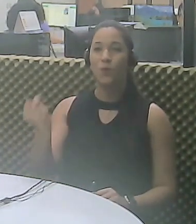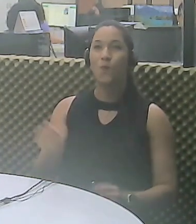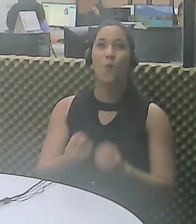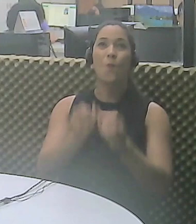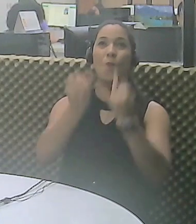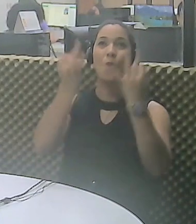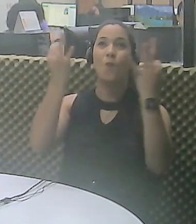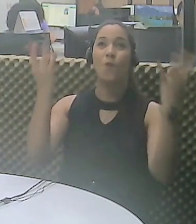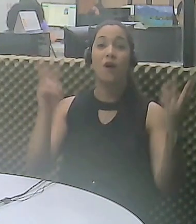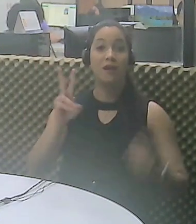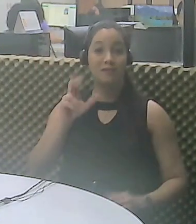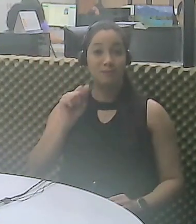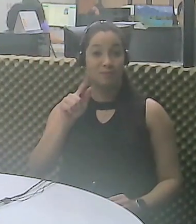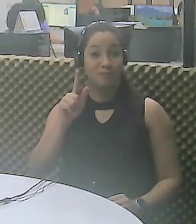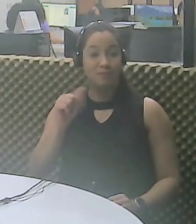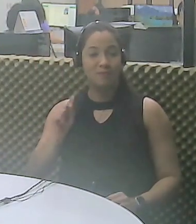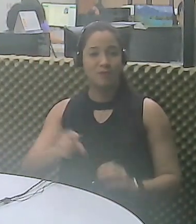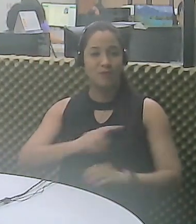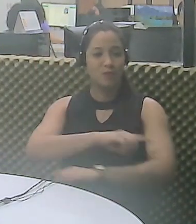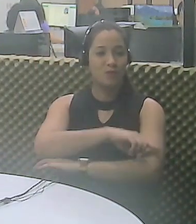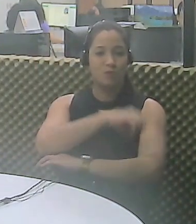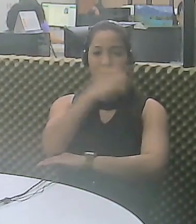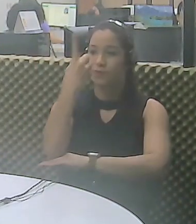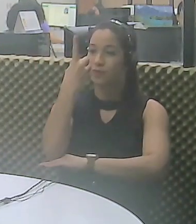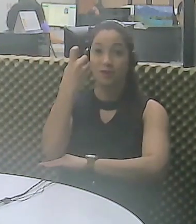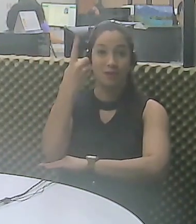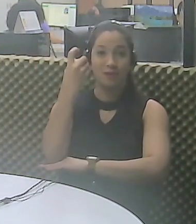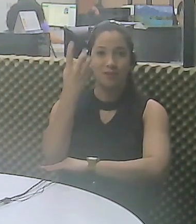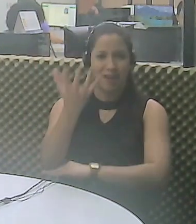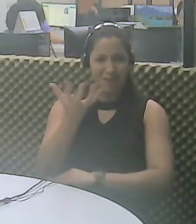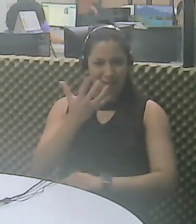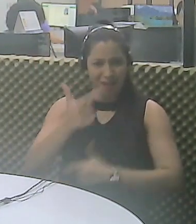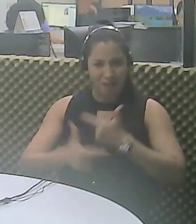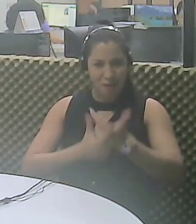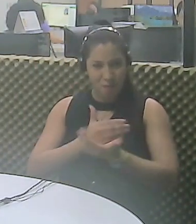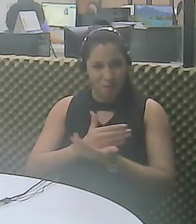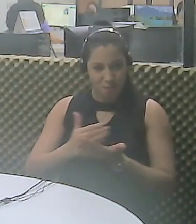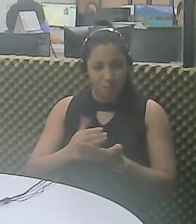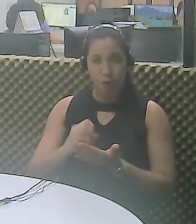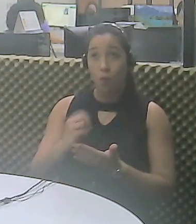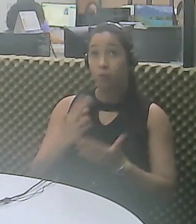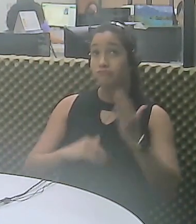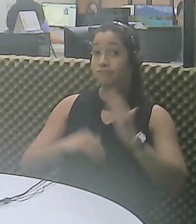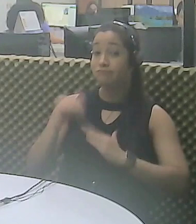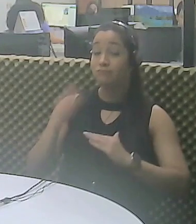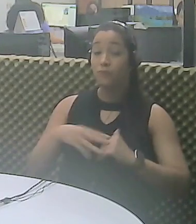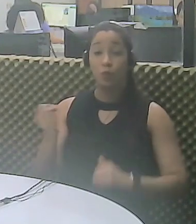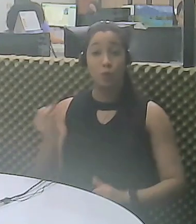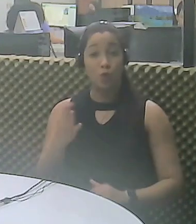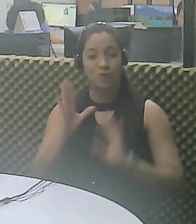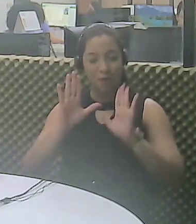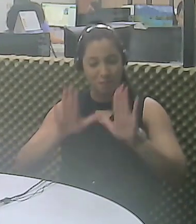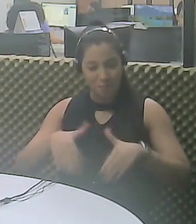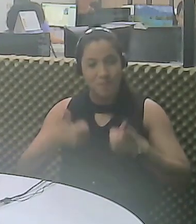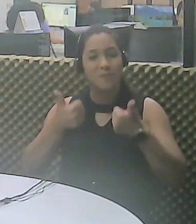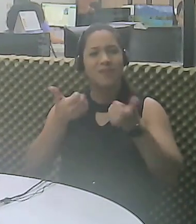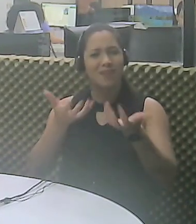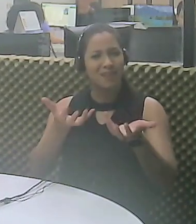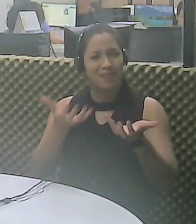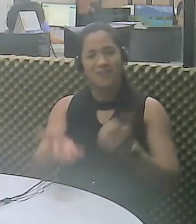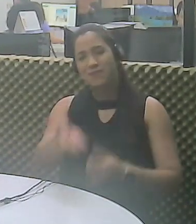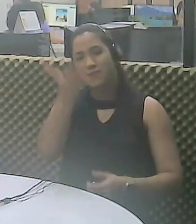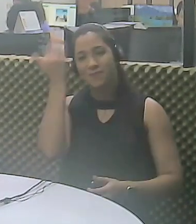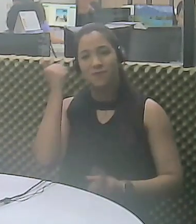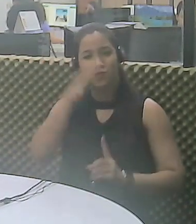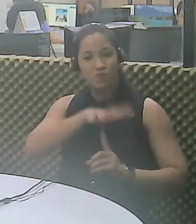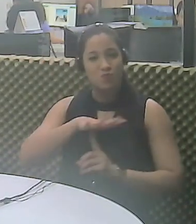e milhares de vagas num único dia. Quer começar a trabalhar ou mudar de área, melhorar na carreira? Vem pro